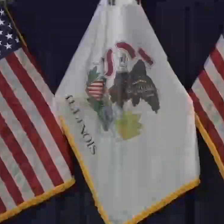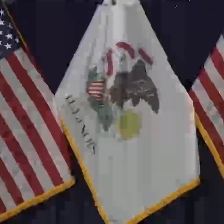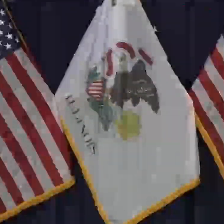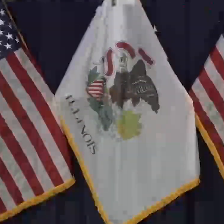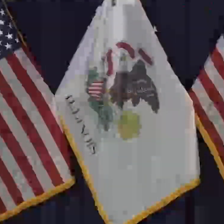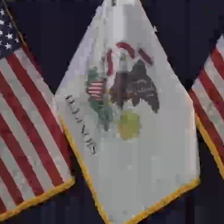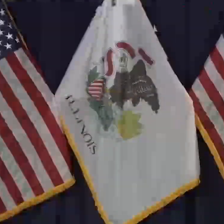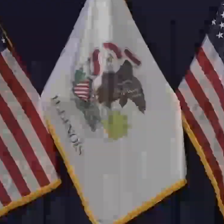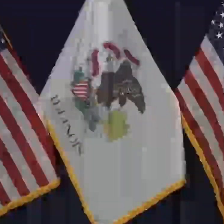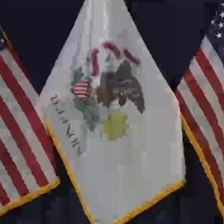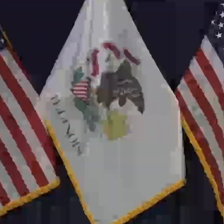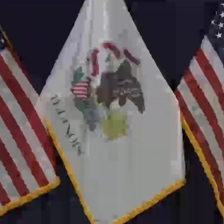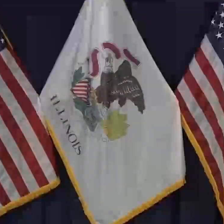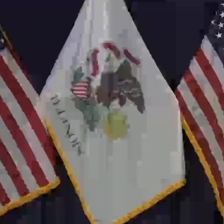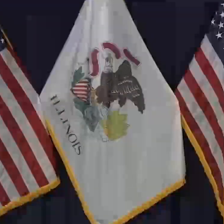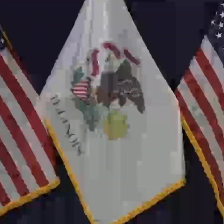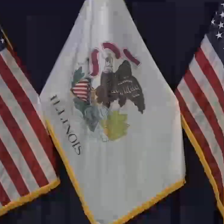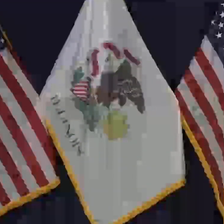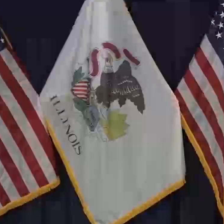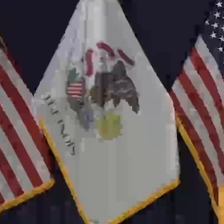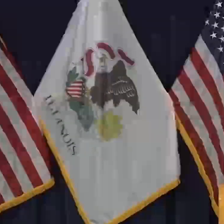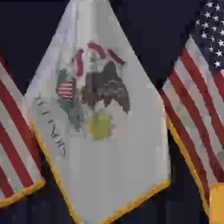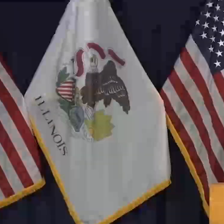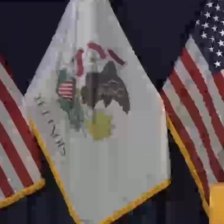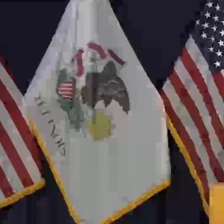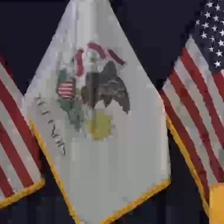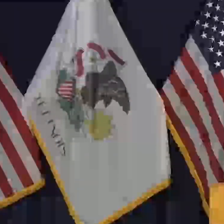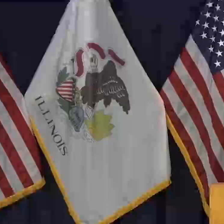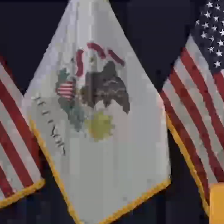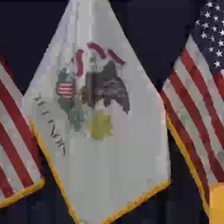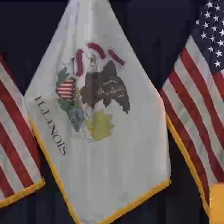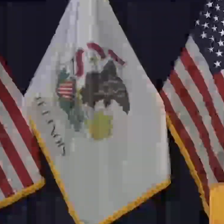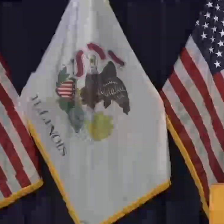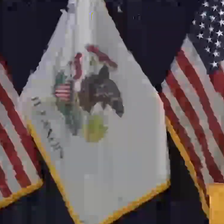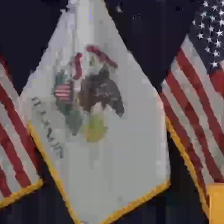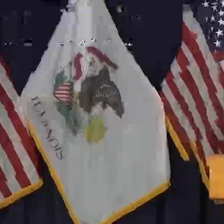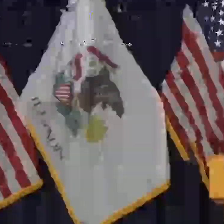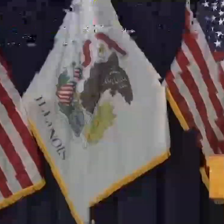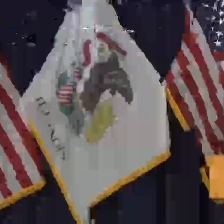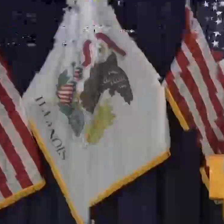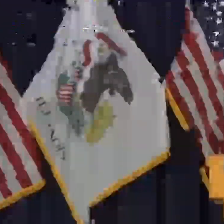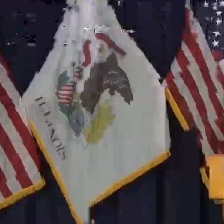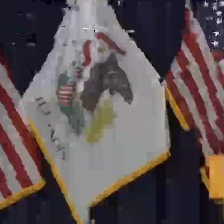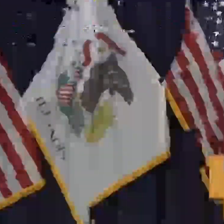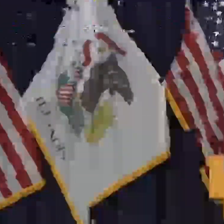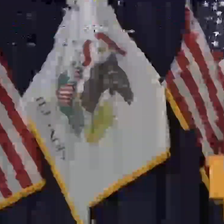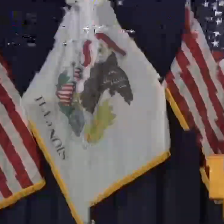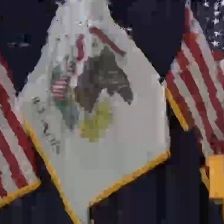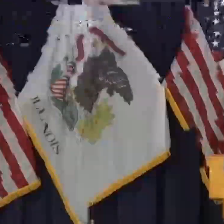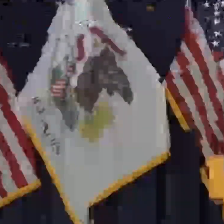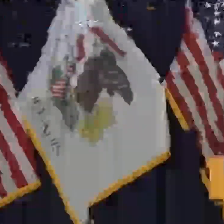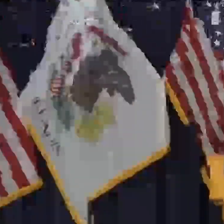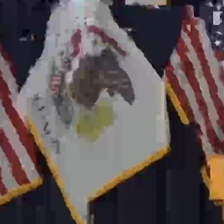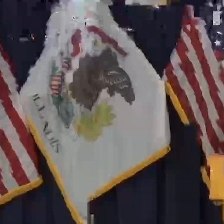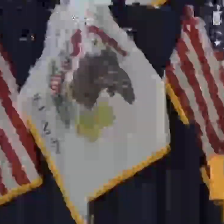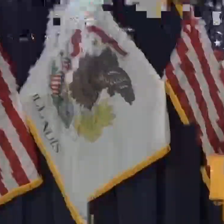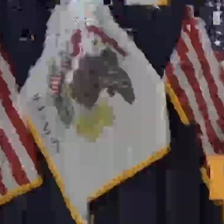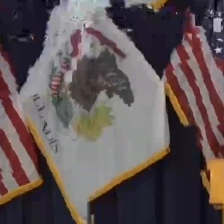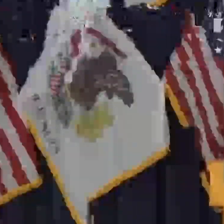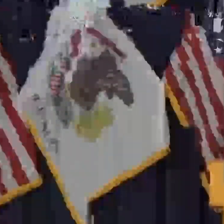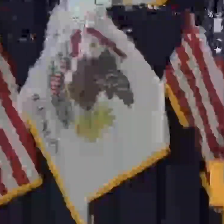una economía sustentable por medio del emprendimiento. Durante el 2019, hemos podido ayudar